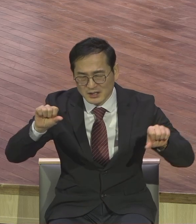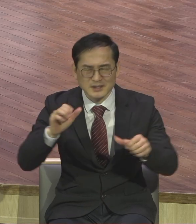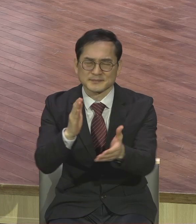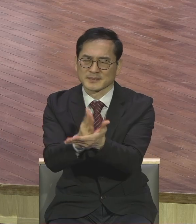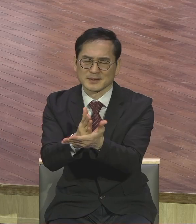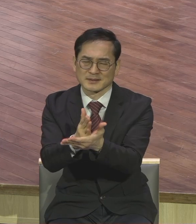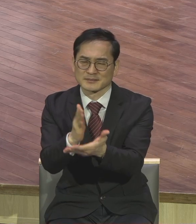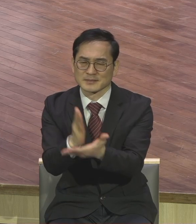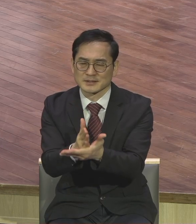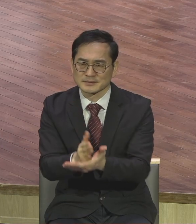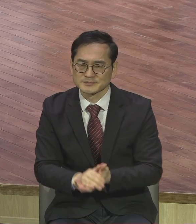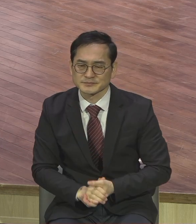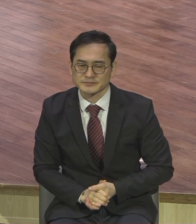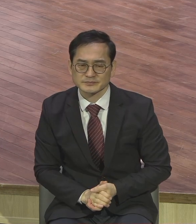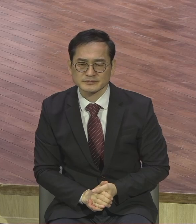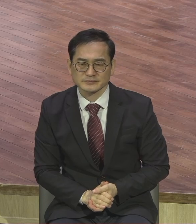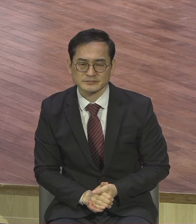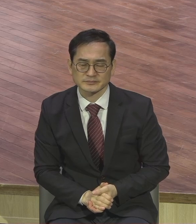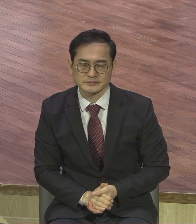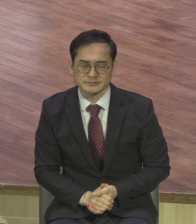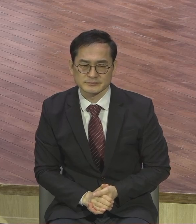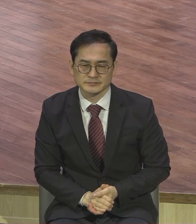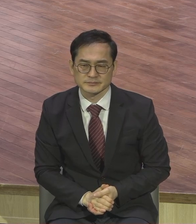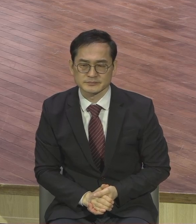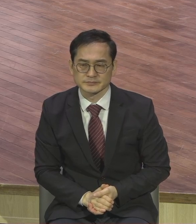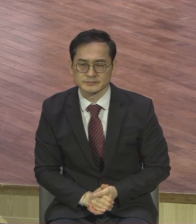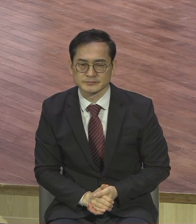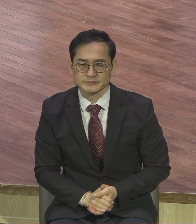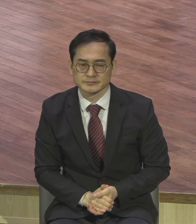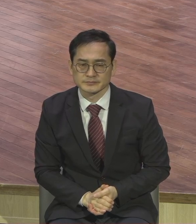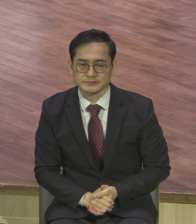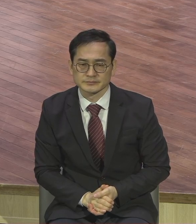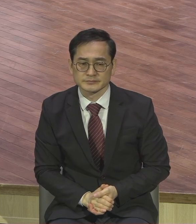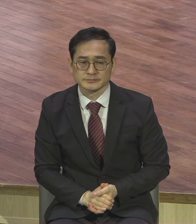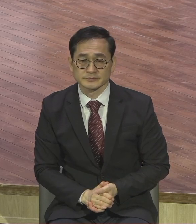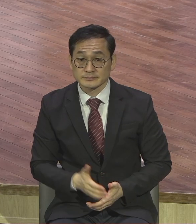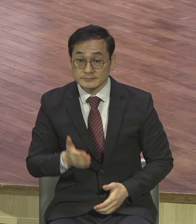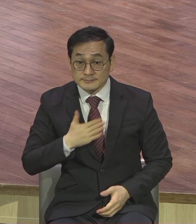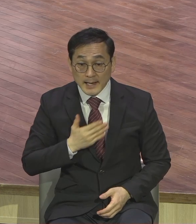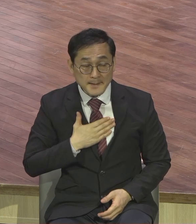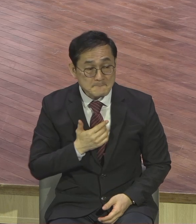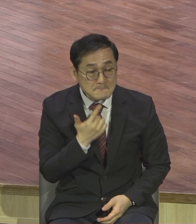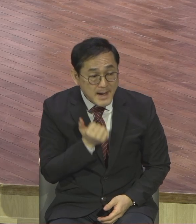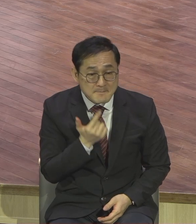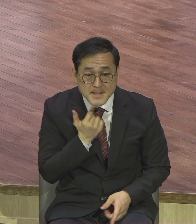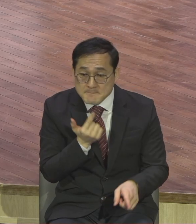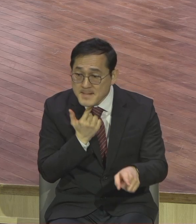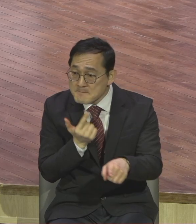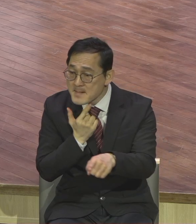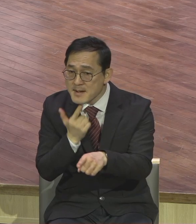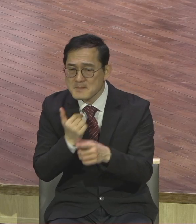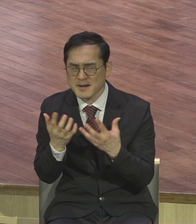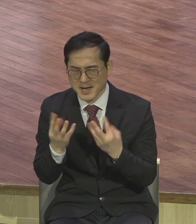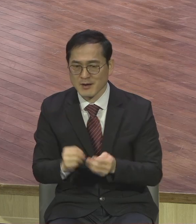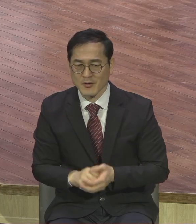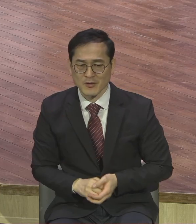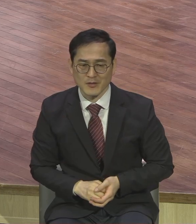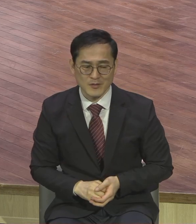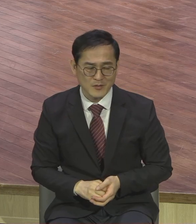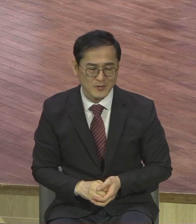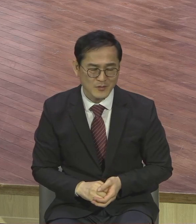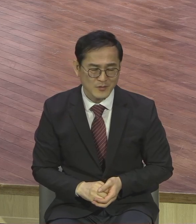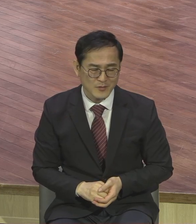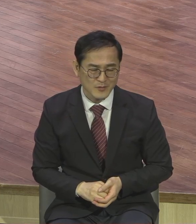그렇게 포기하고 저는 현장에서 그런 체험을 너무 많이 해가지고 아무것도 해본